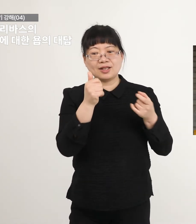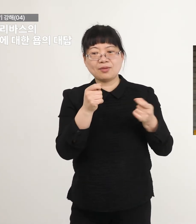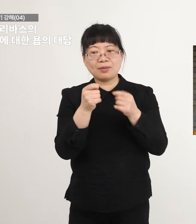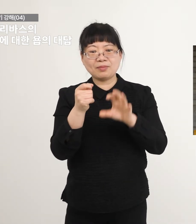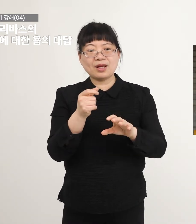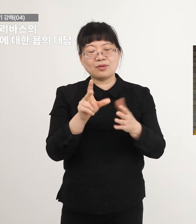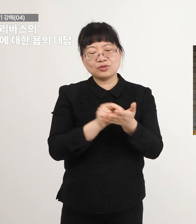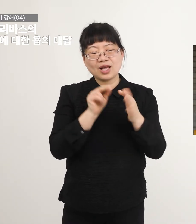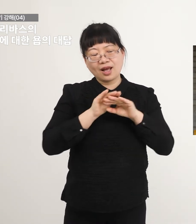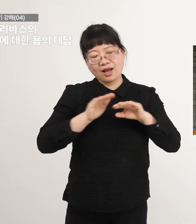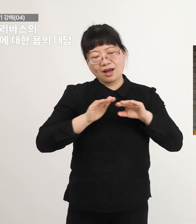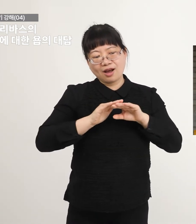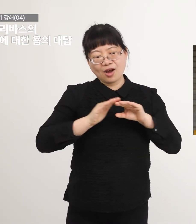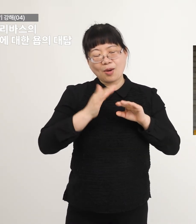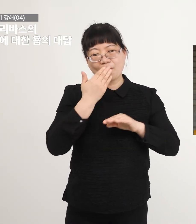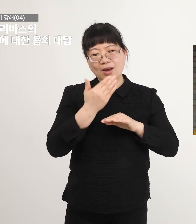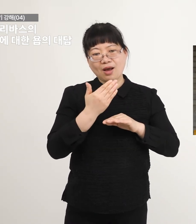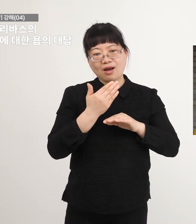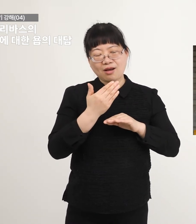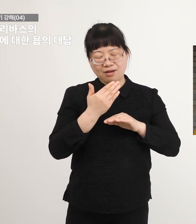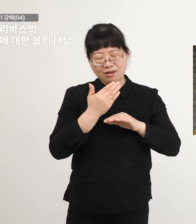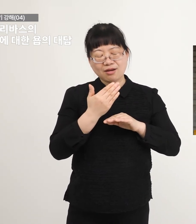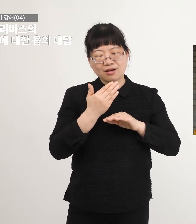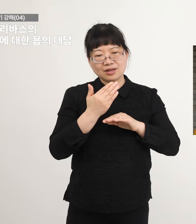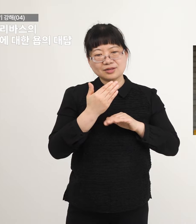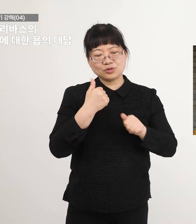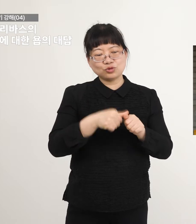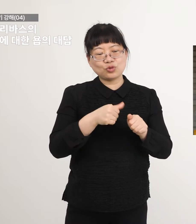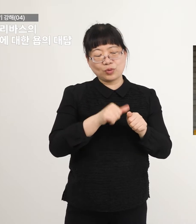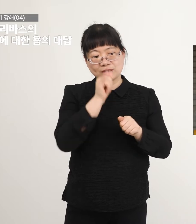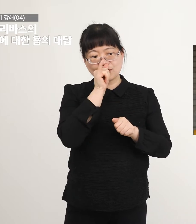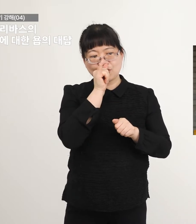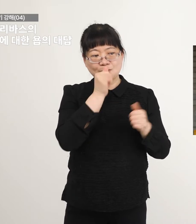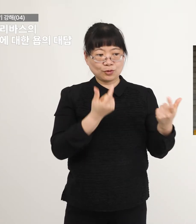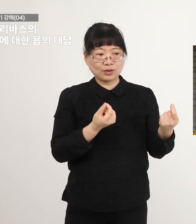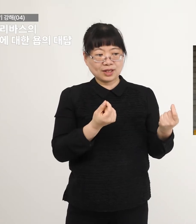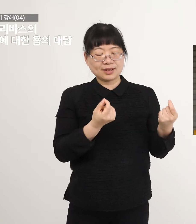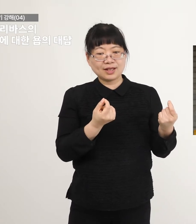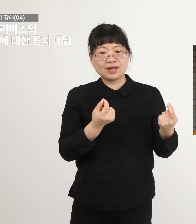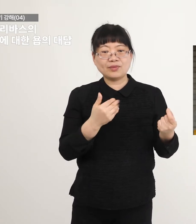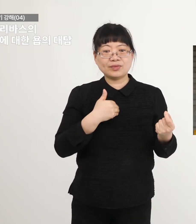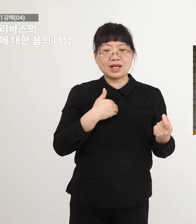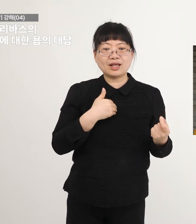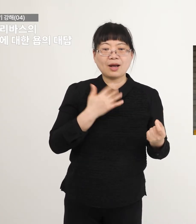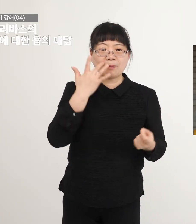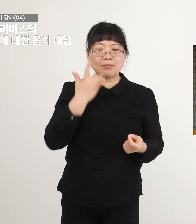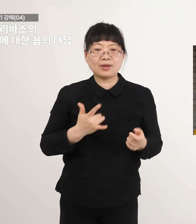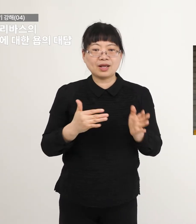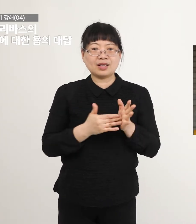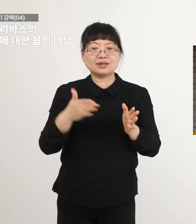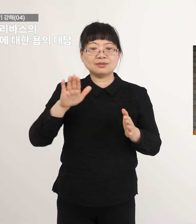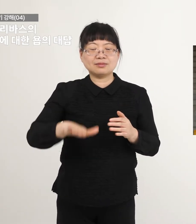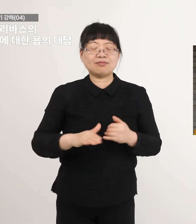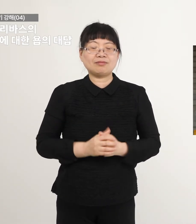문제를 해결받도록. 이게 지금 똑같은 얘기입니다. 여기 지금 제가 건너뛰긴 했지만